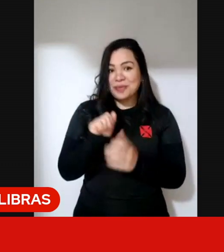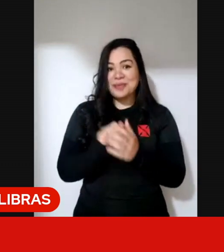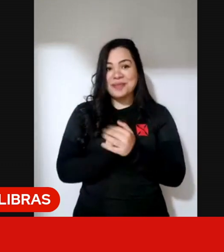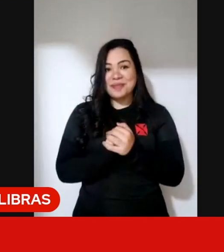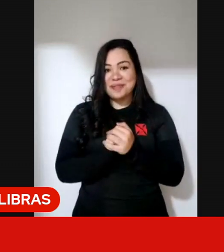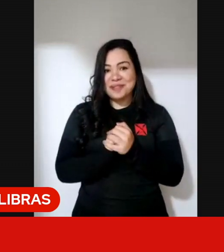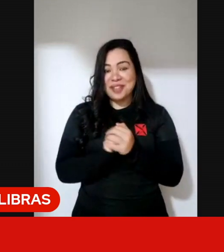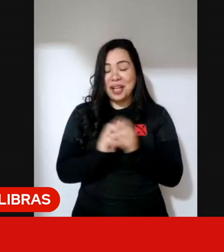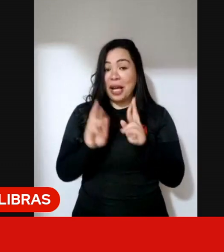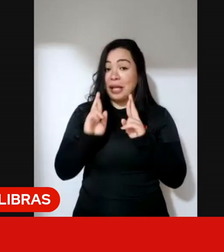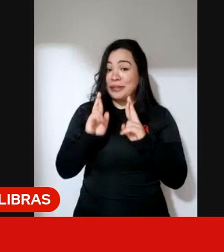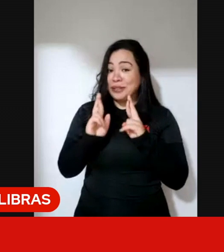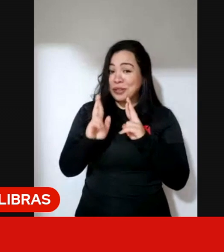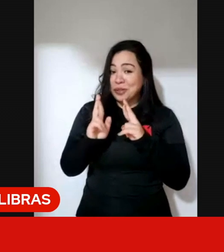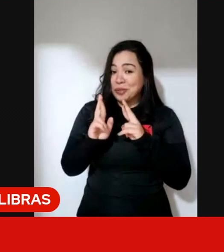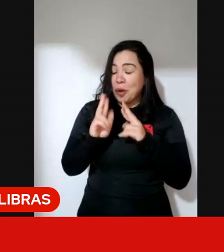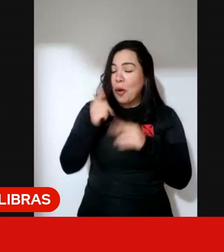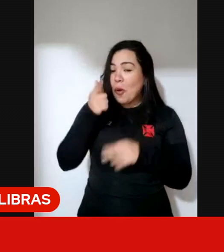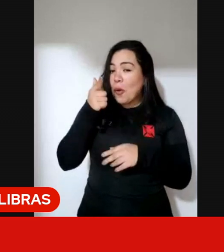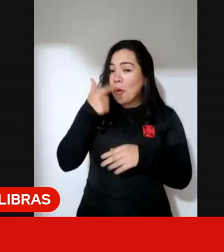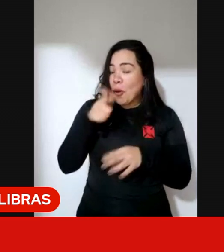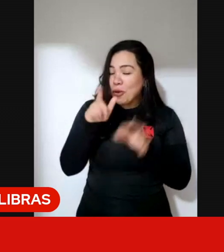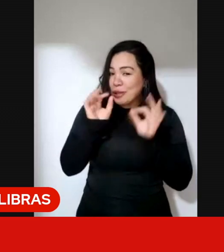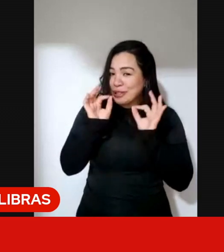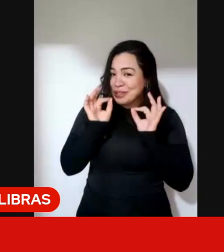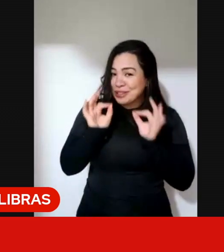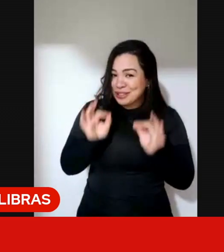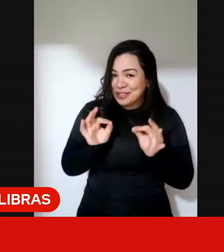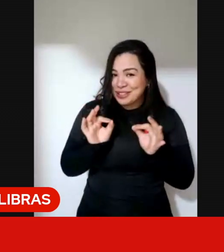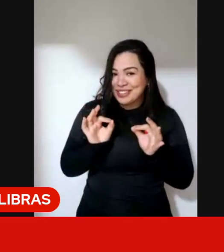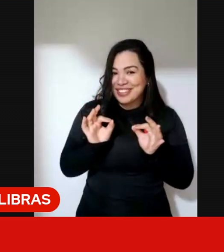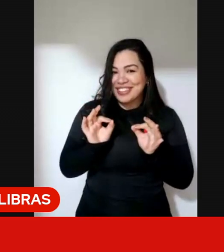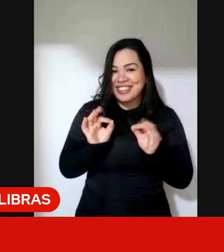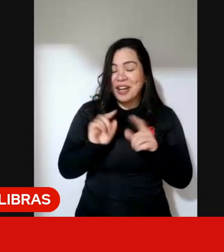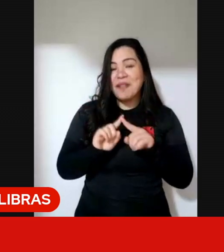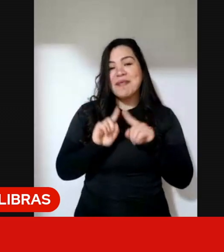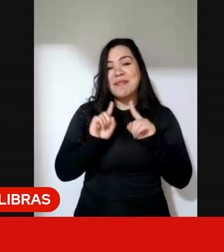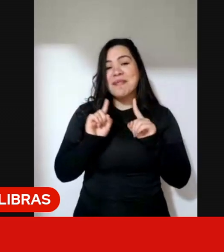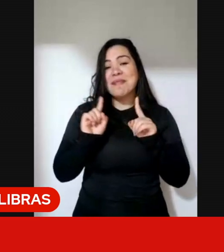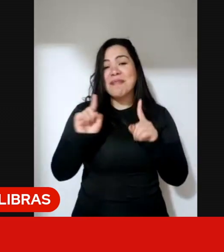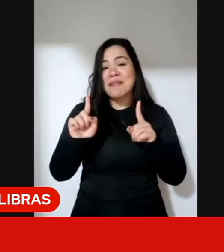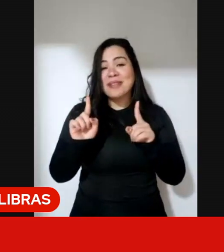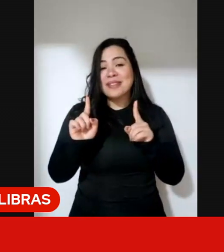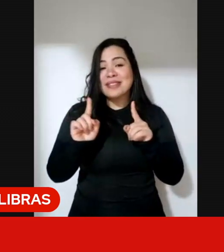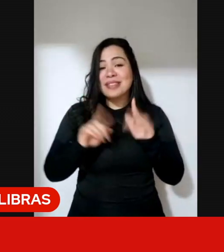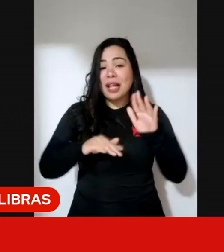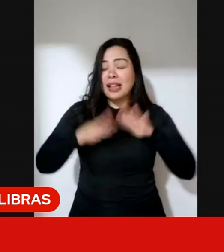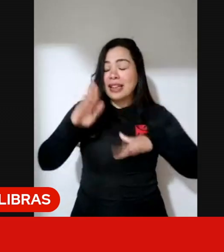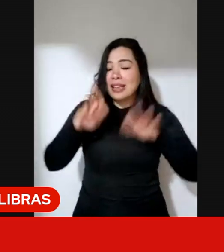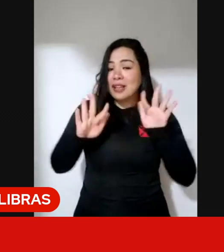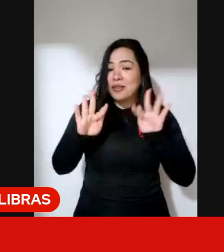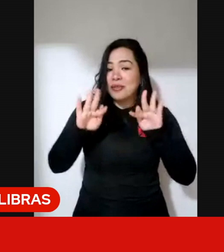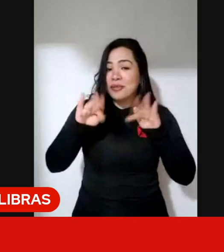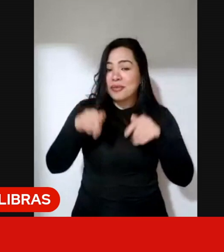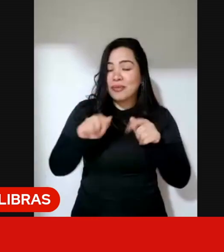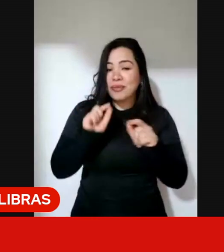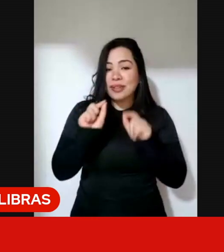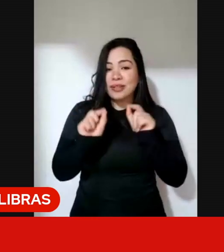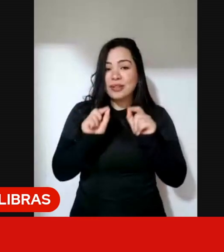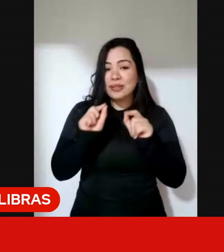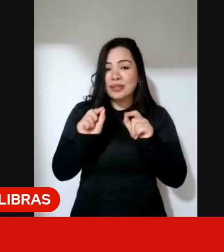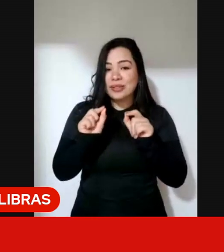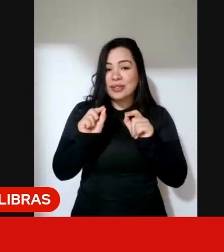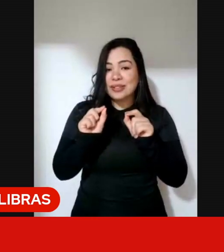Espero que eu consiga fazer da maneira correta, mas a gente normalmente termina falando